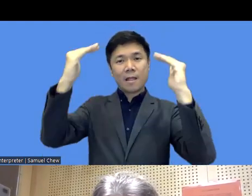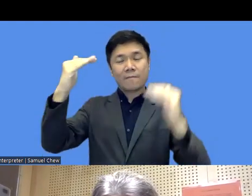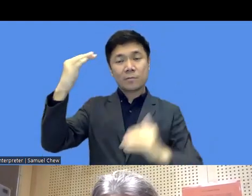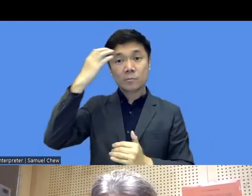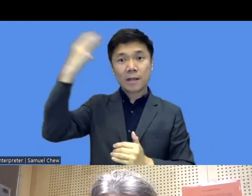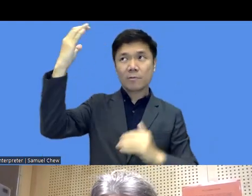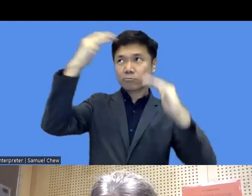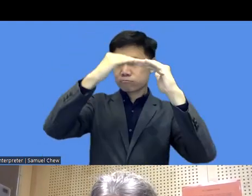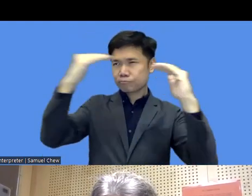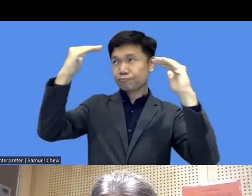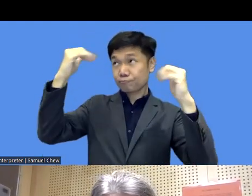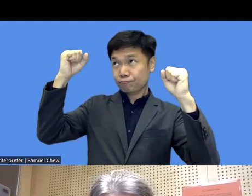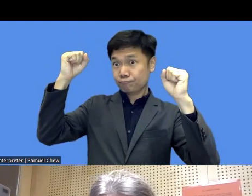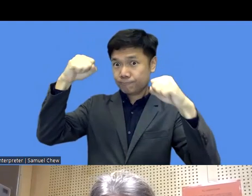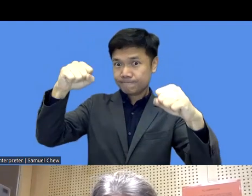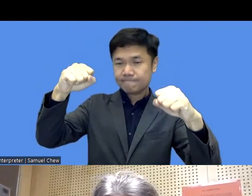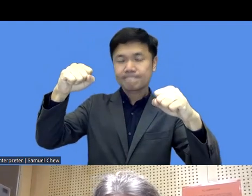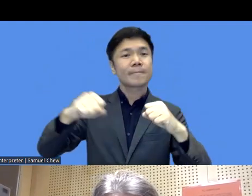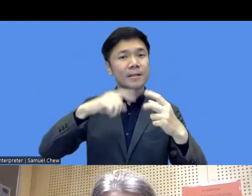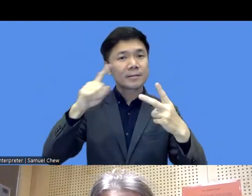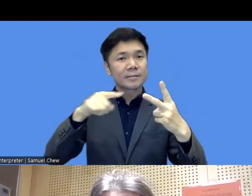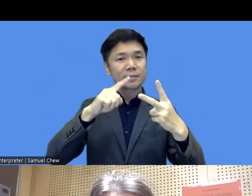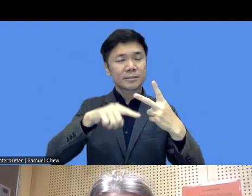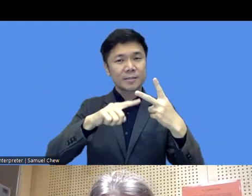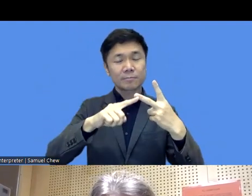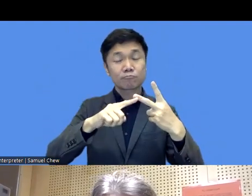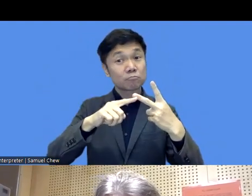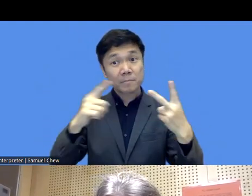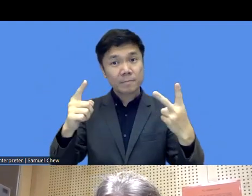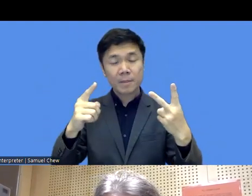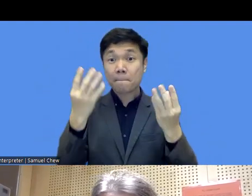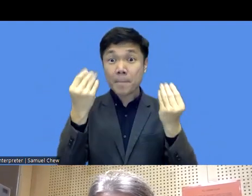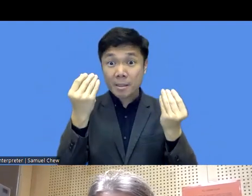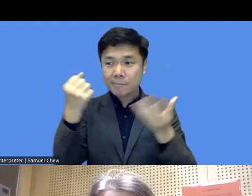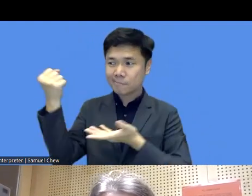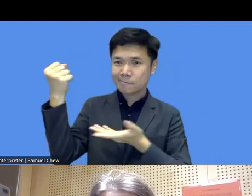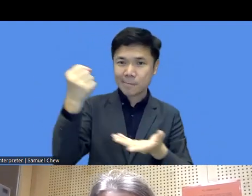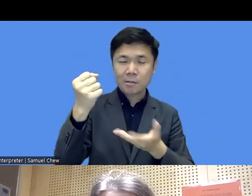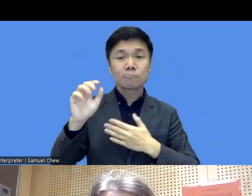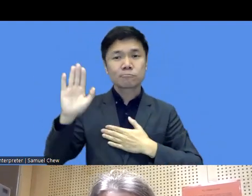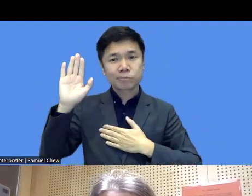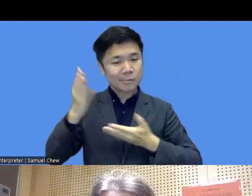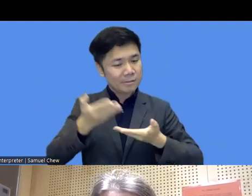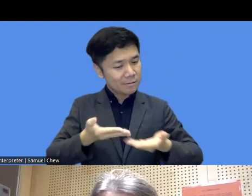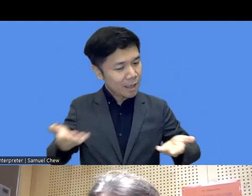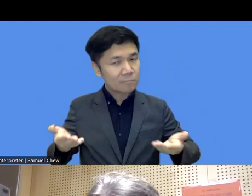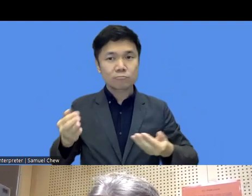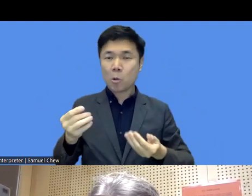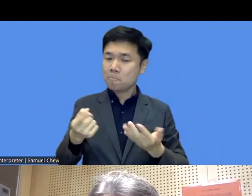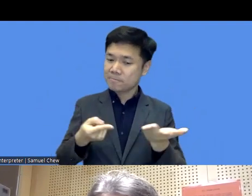deben contener las lecciones aprendidas, el progreso hasta el día,